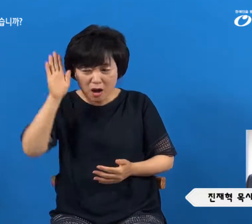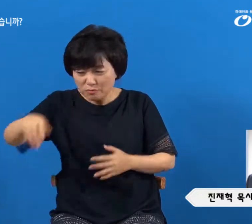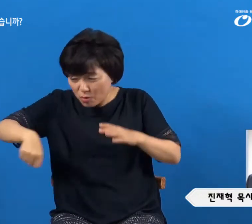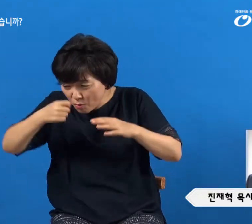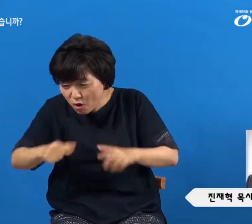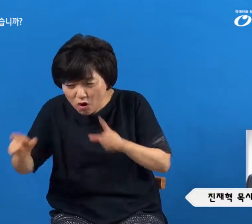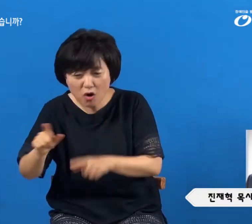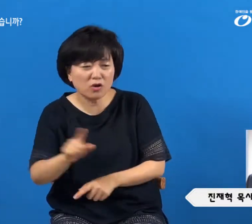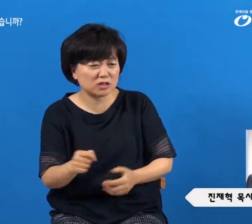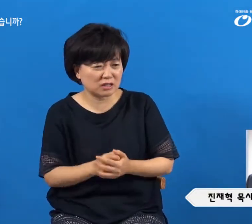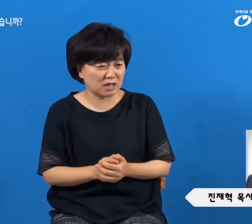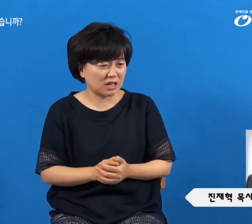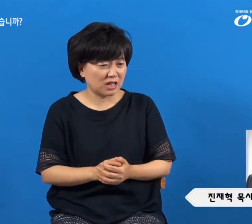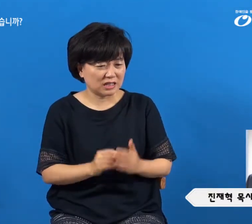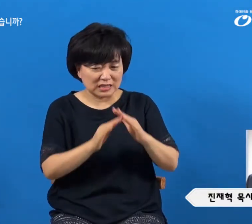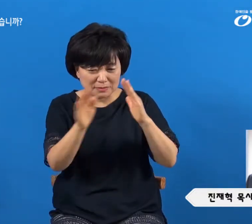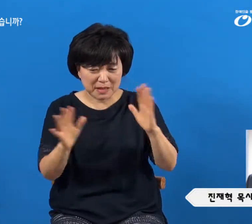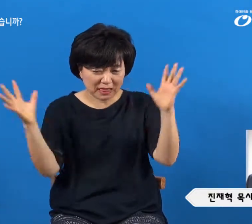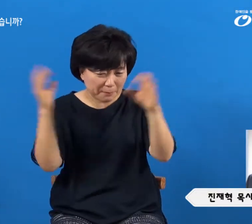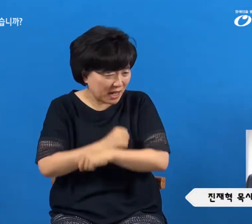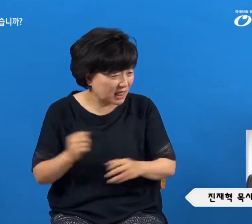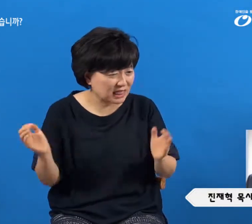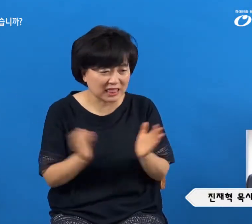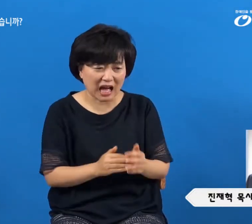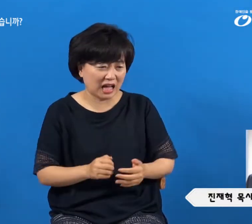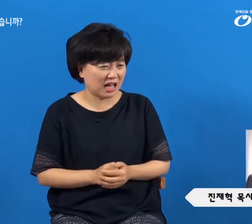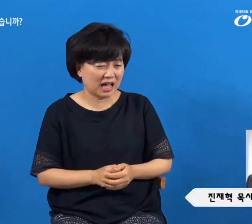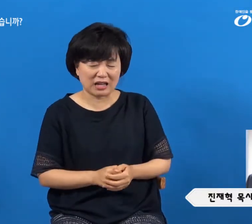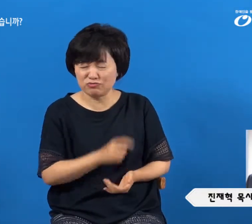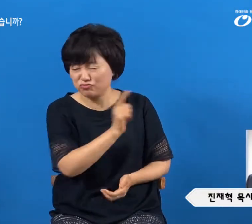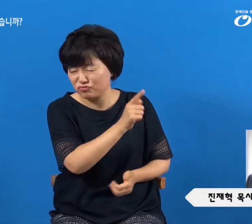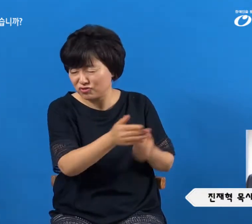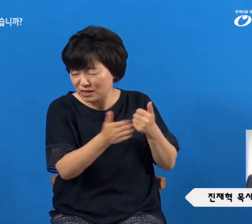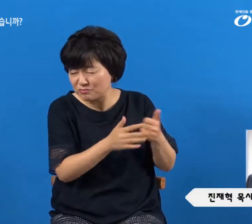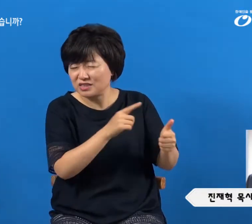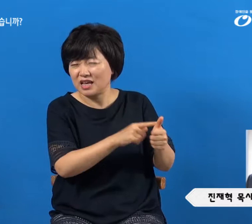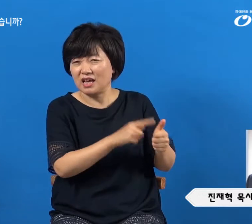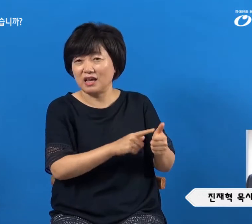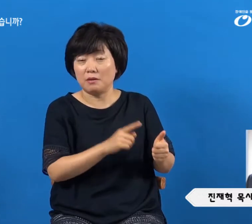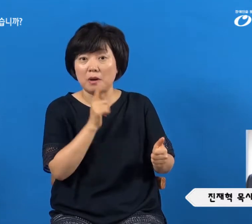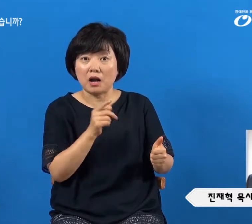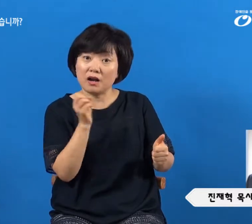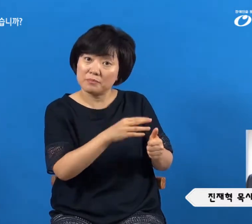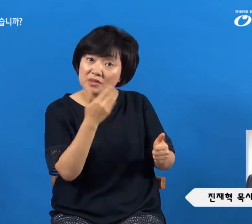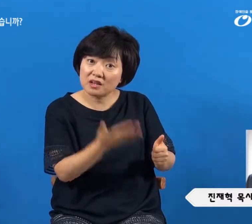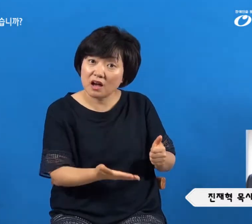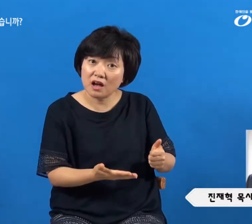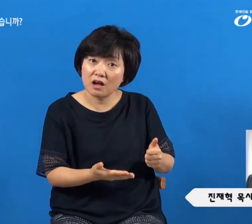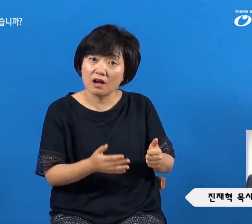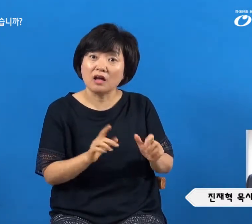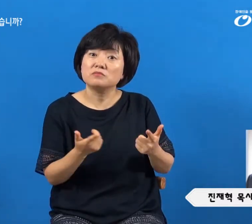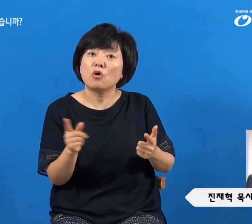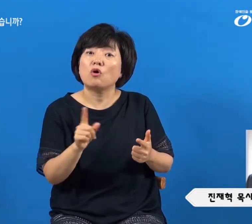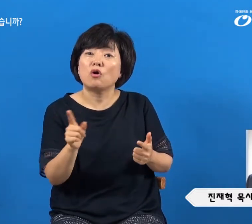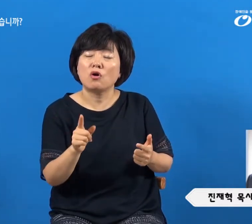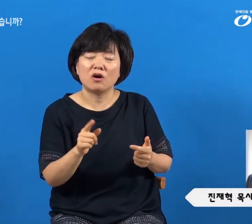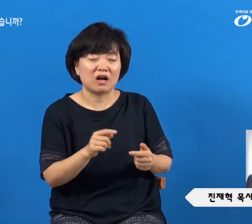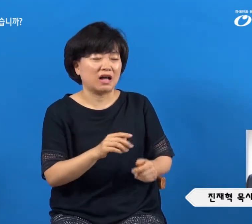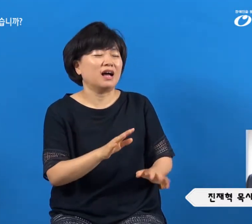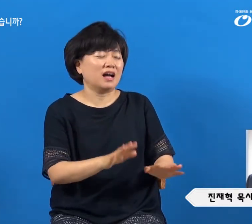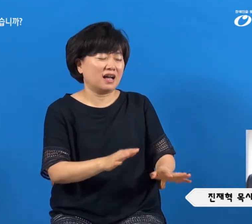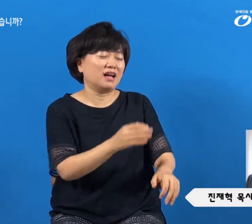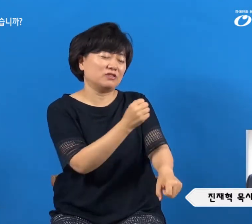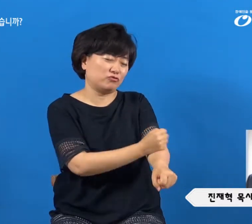살아? 우리 다 망했네 라고 합니까? 아니면 그동안 참 수고했어요. 조금